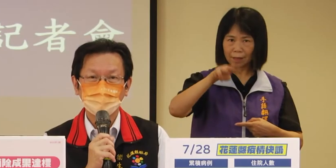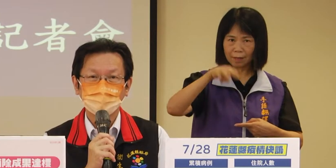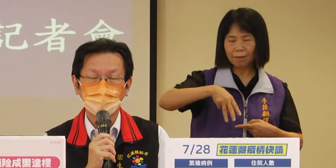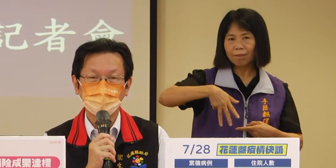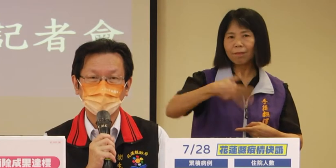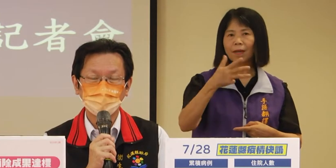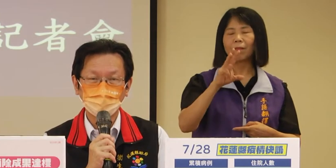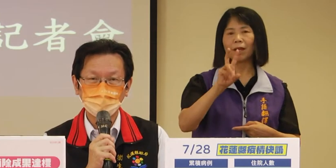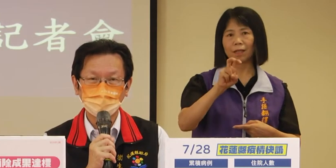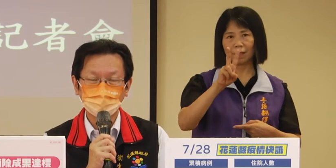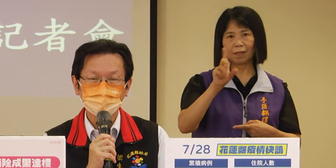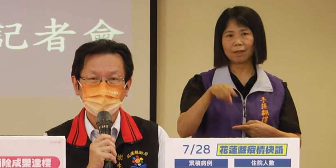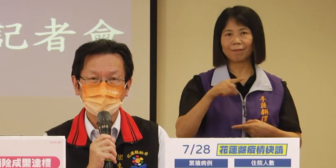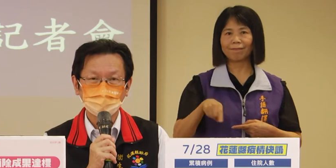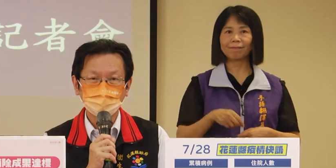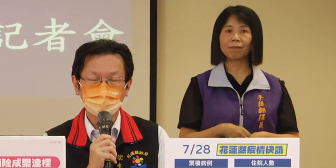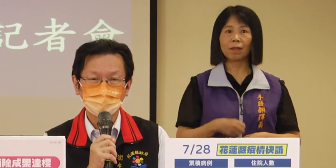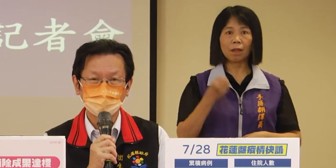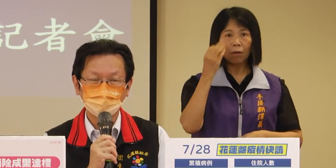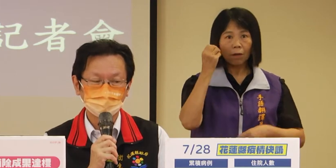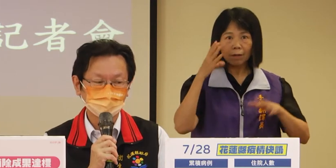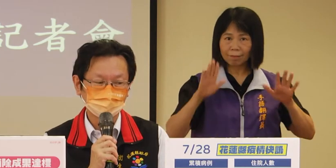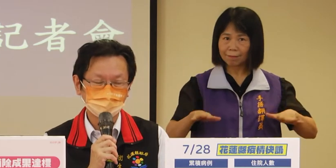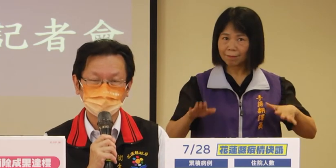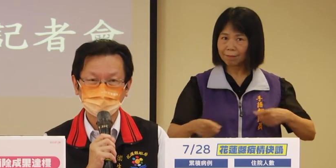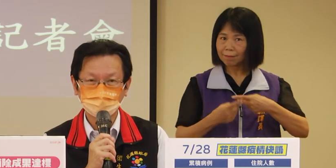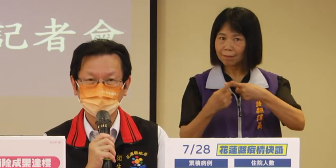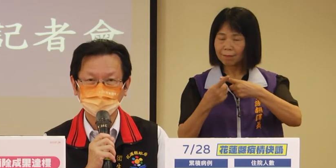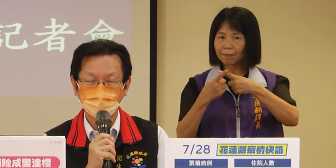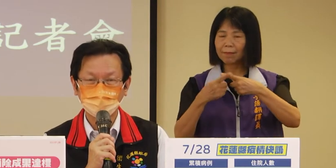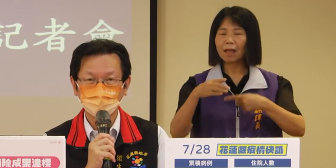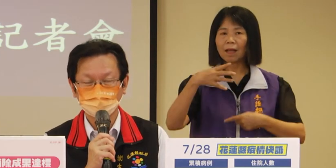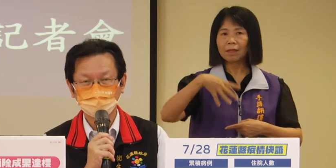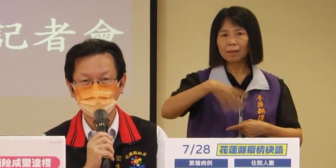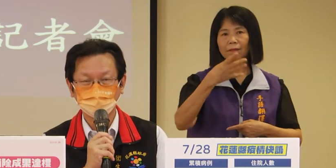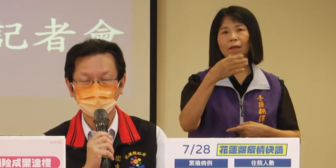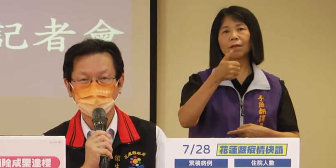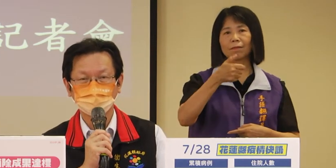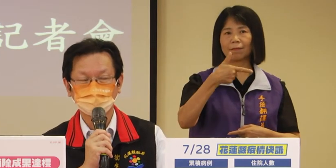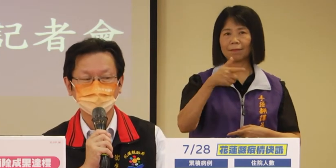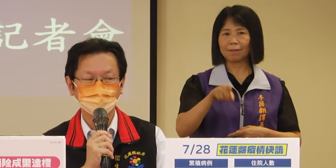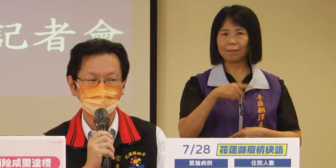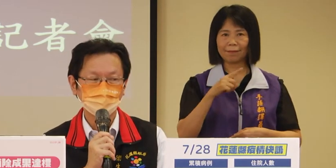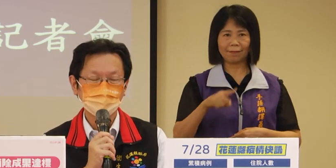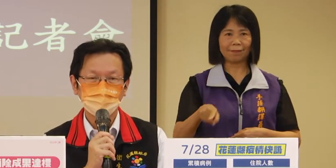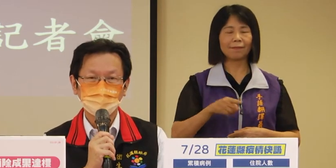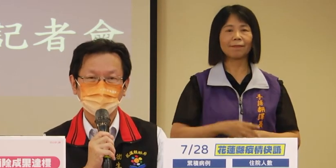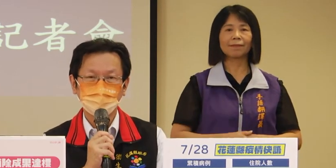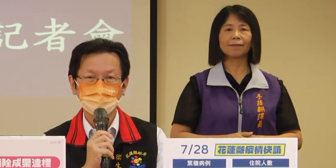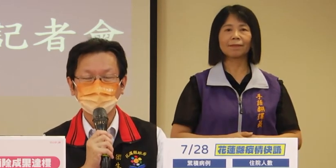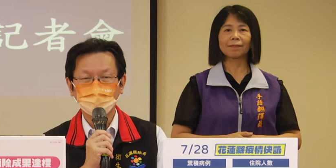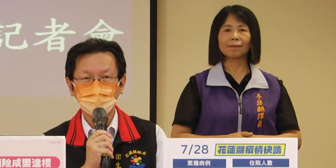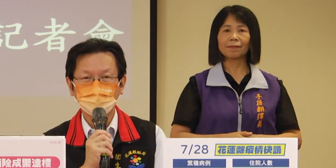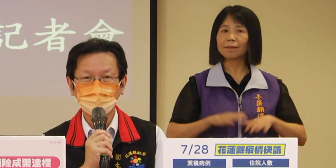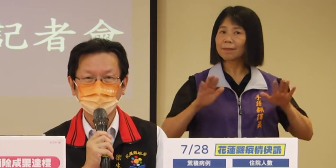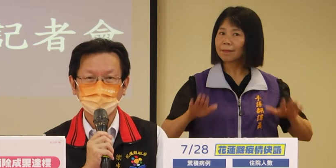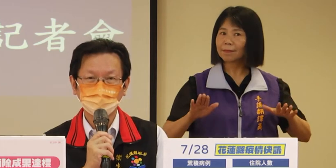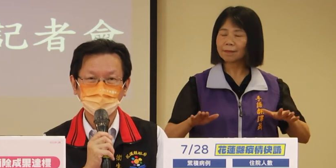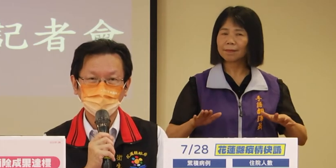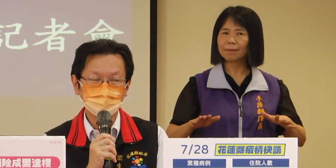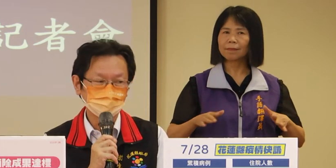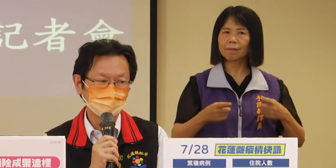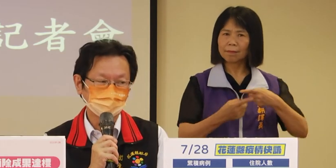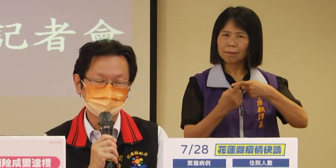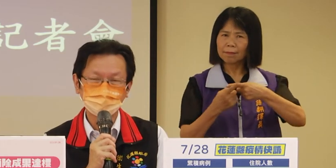23822人。那我们花莲呢，今天的确诊人数是456人，456。那目前累积